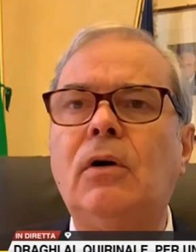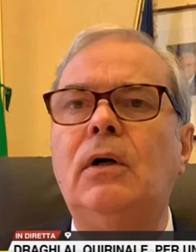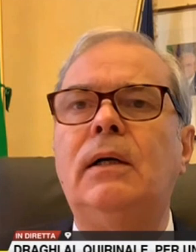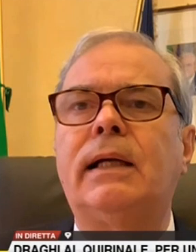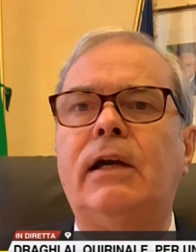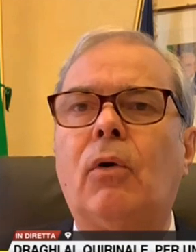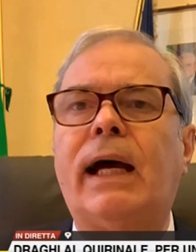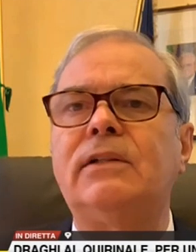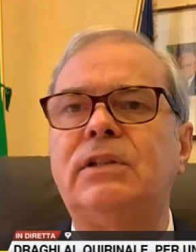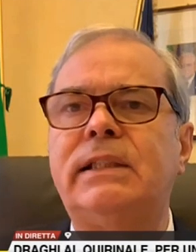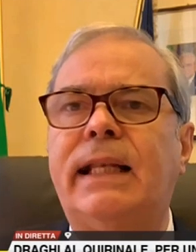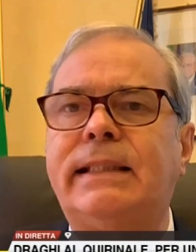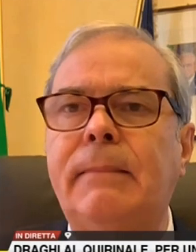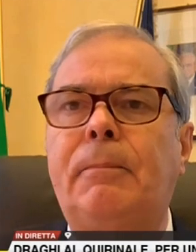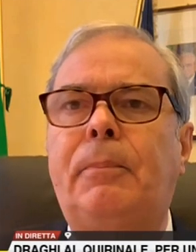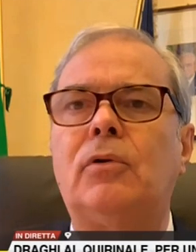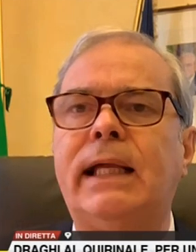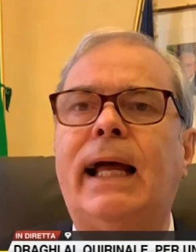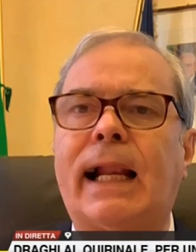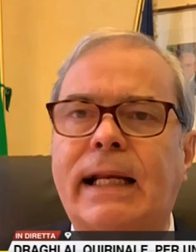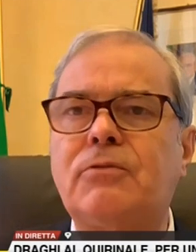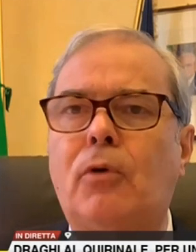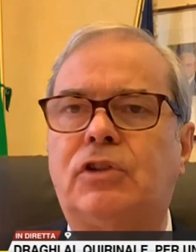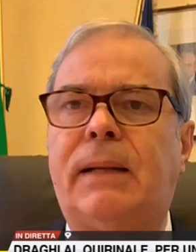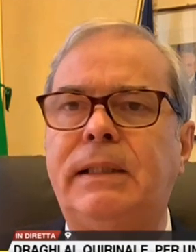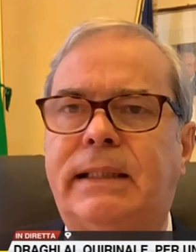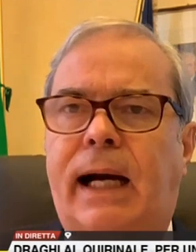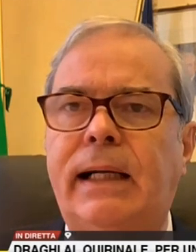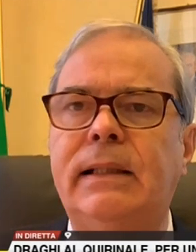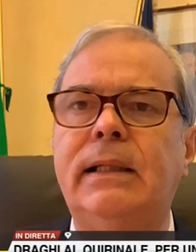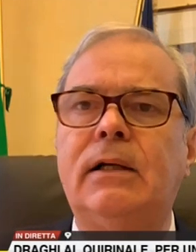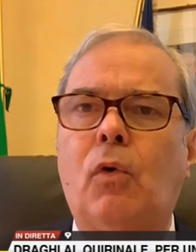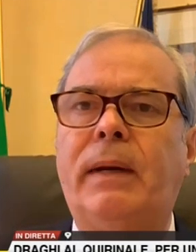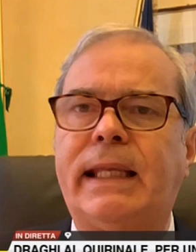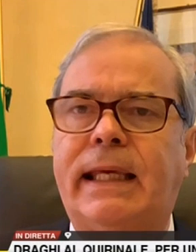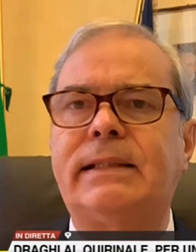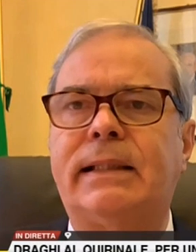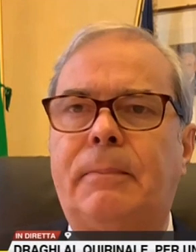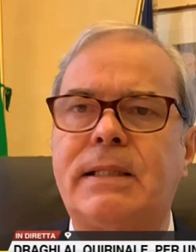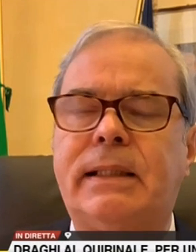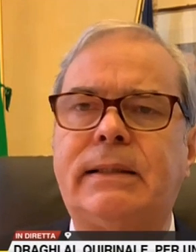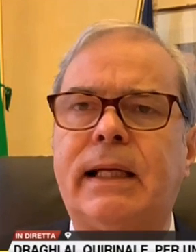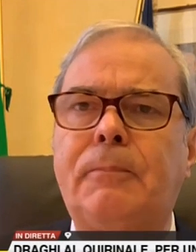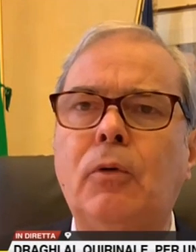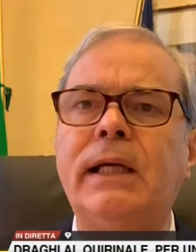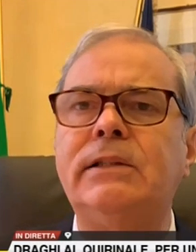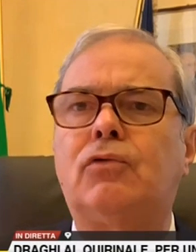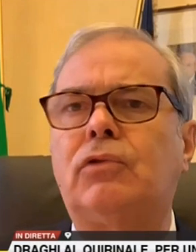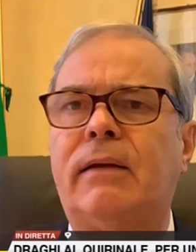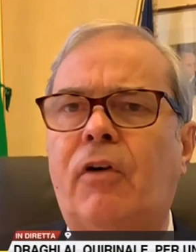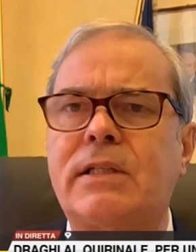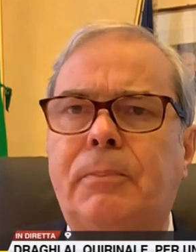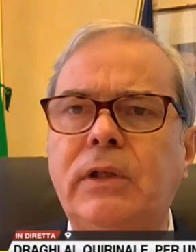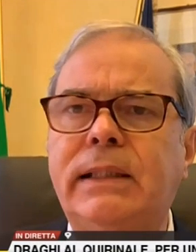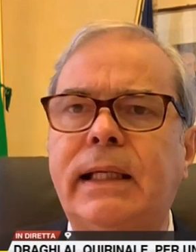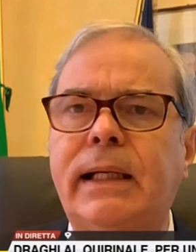spero che ora ci sia il tempo della responsabilità, come richiesta dal Presidente della Repubblica, di tutte